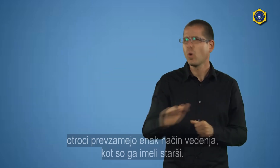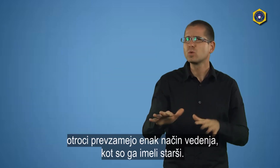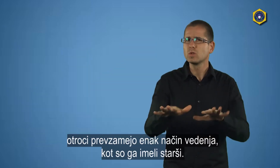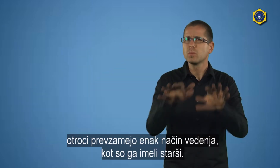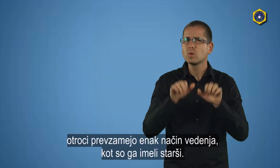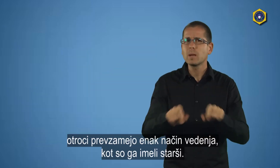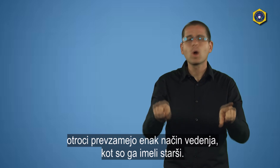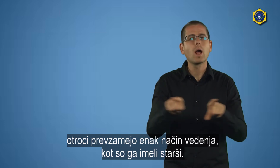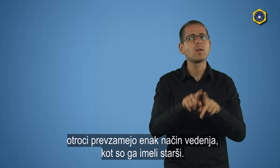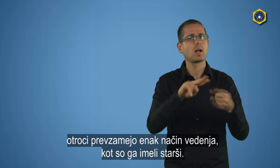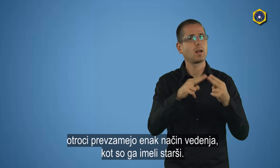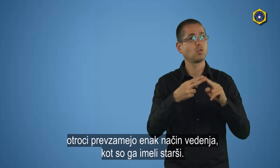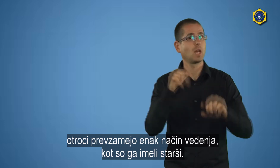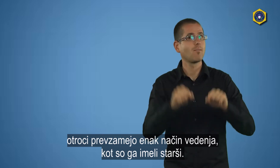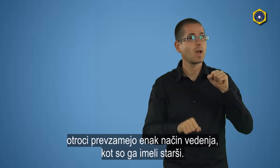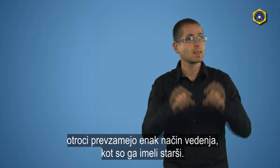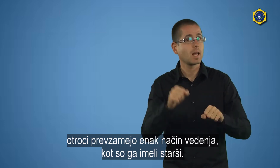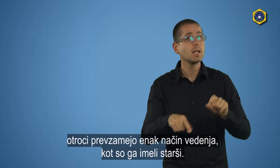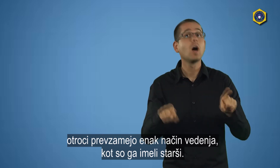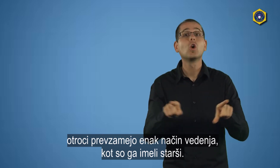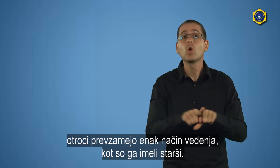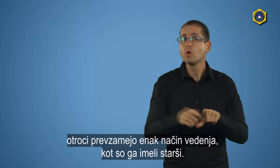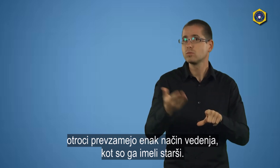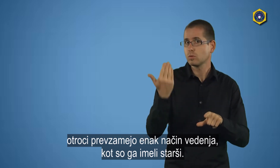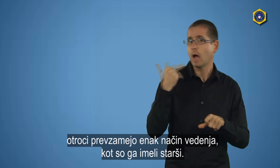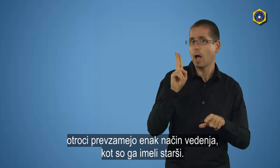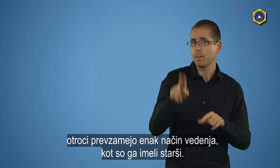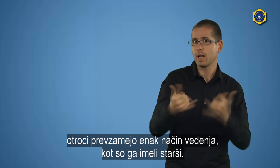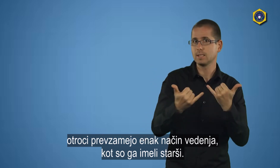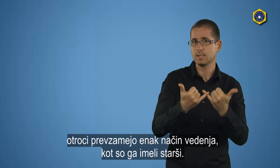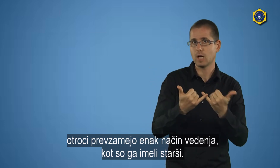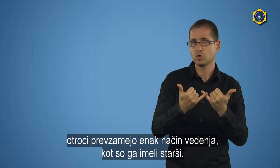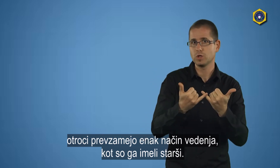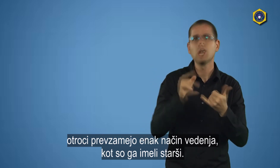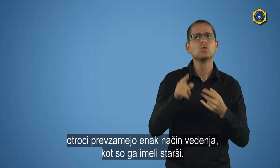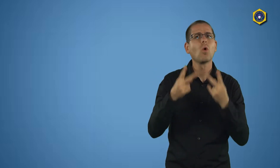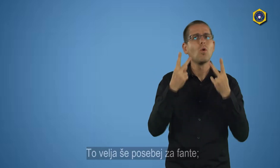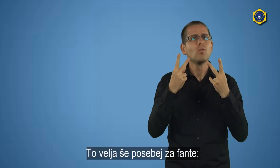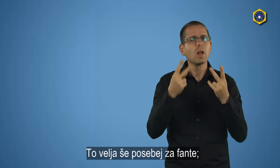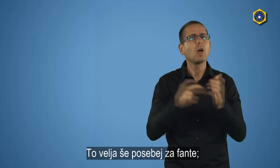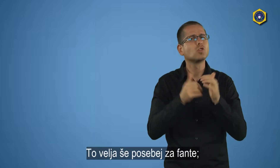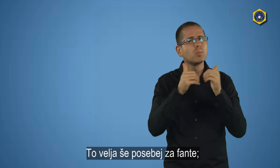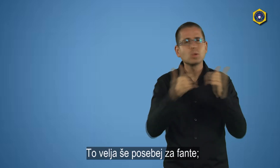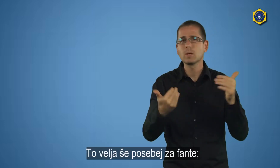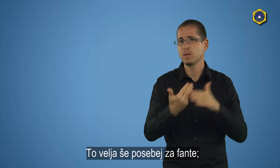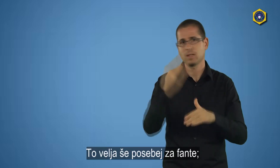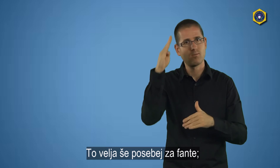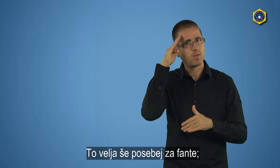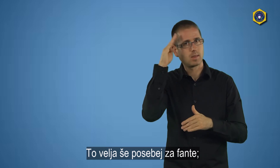Otroci prevzamejo enak način vedenja, kot so ga imeli starši. To velja še posebej za fante.